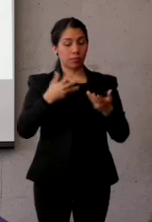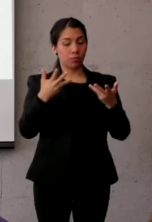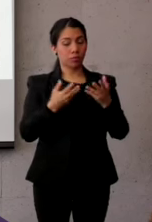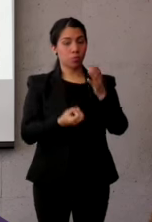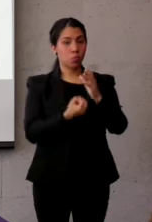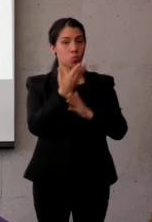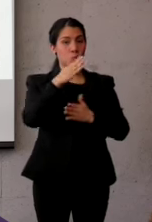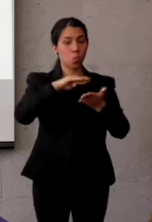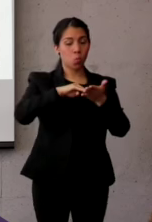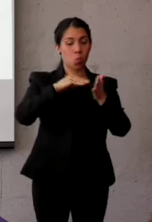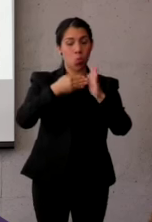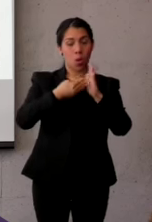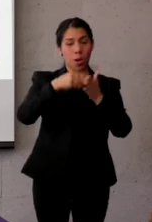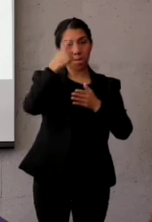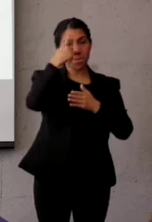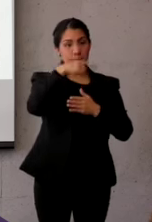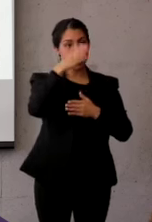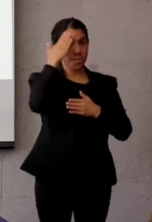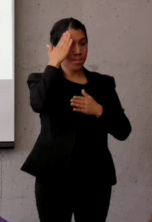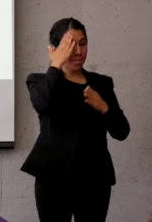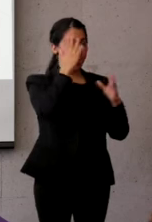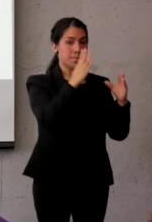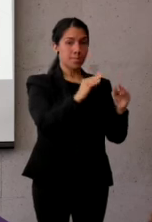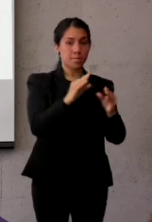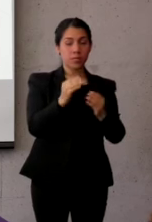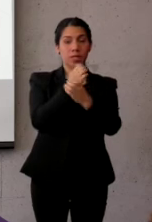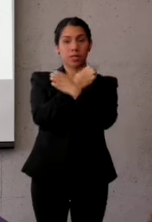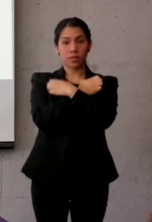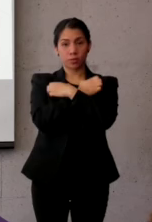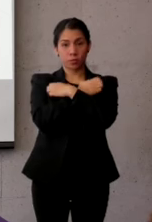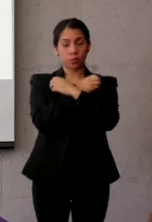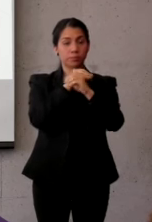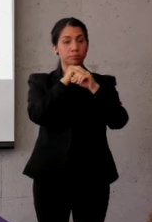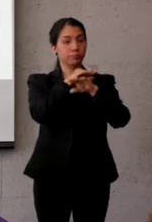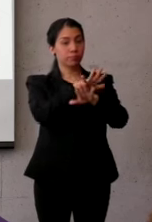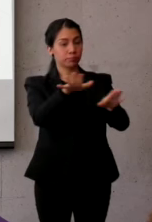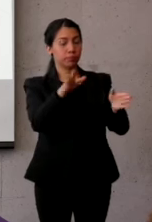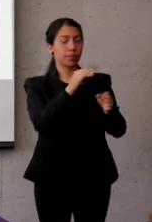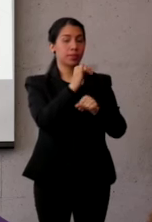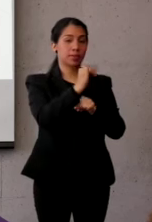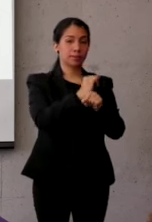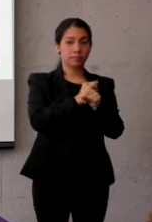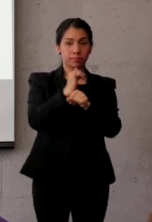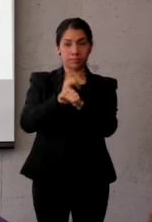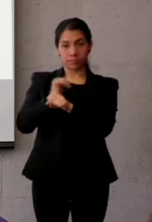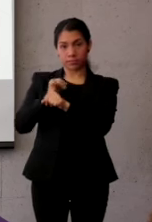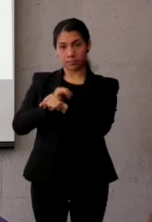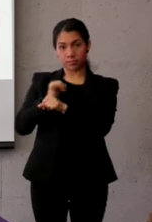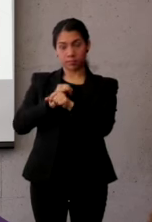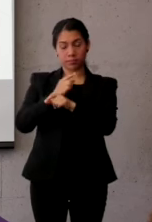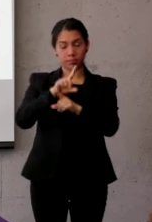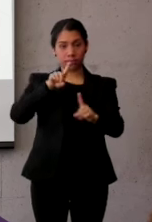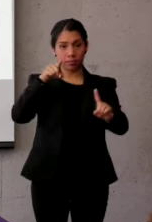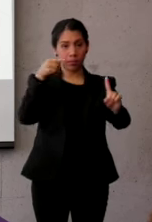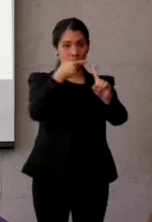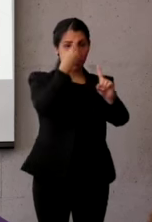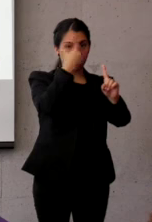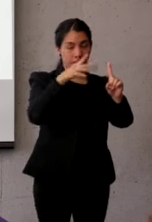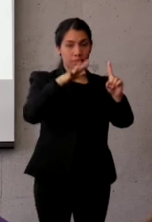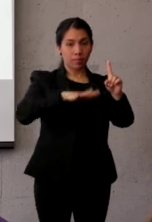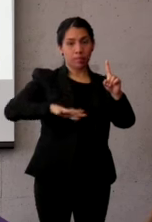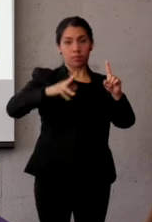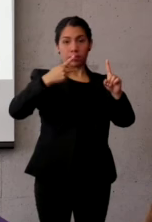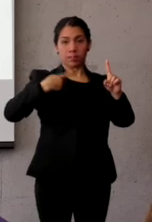y actividades de capacitación, educación, difusión e investigación dirigidas a personas servidores públicas,